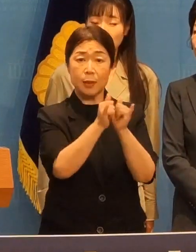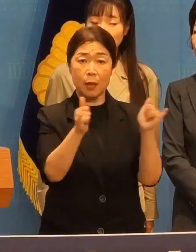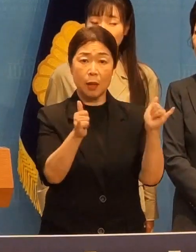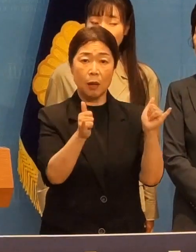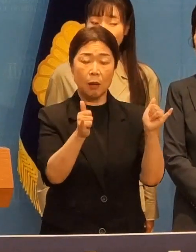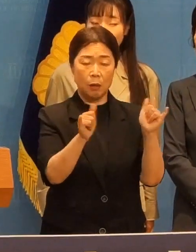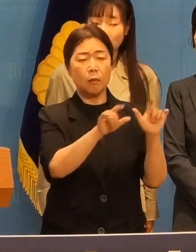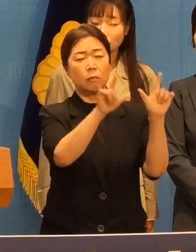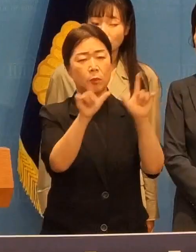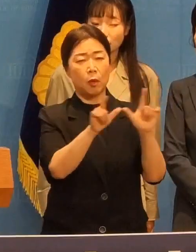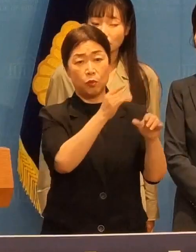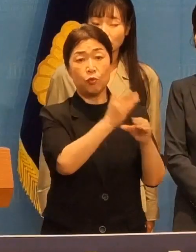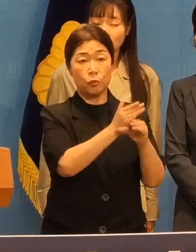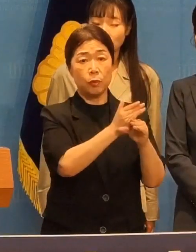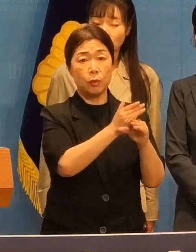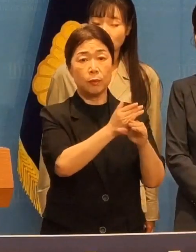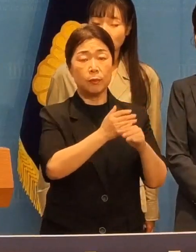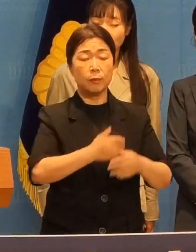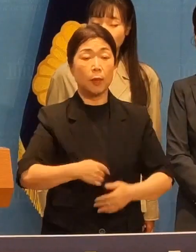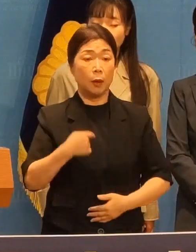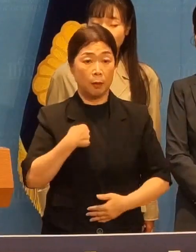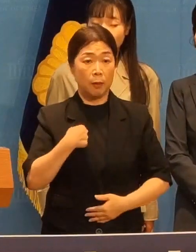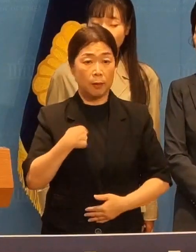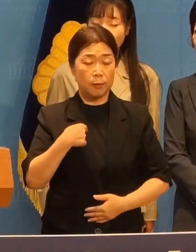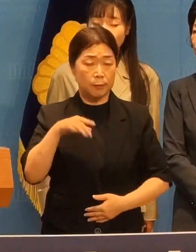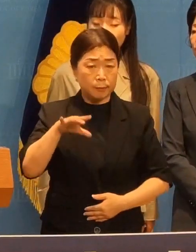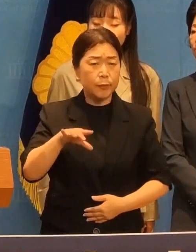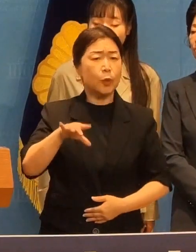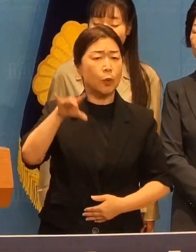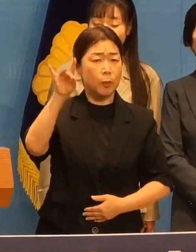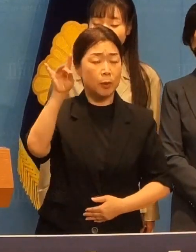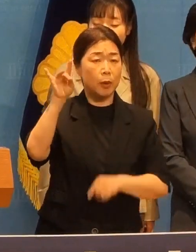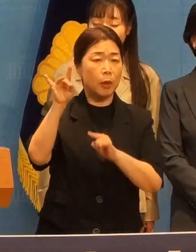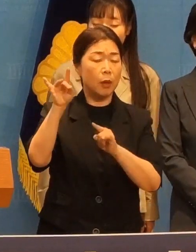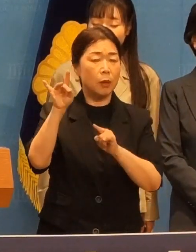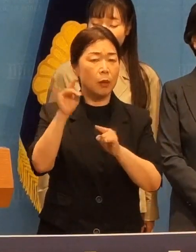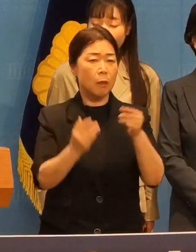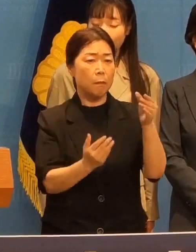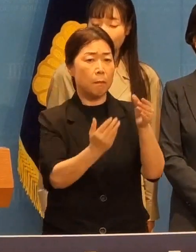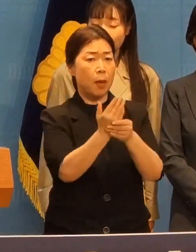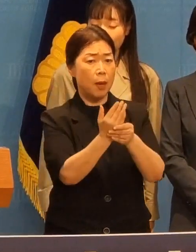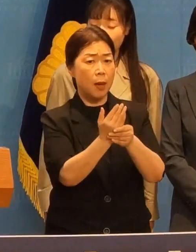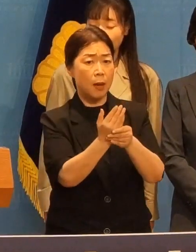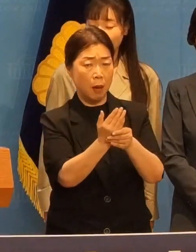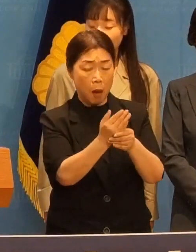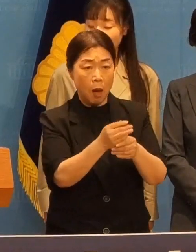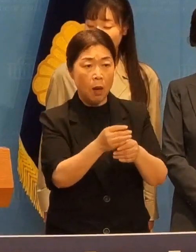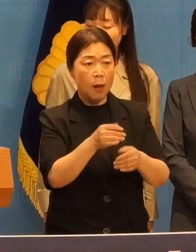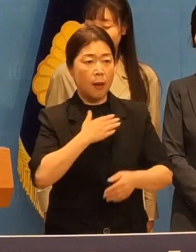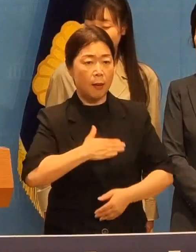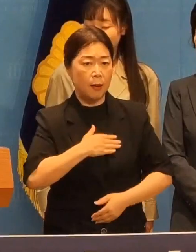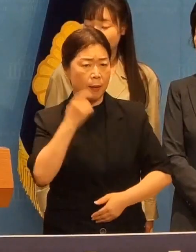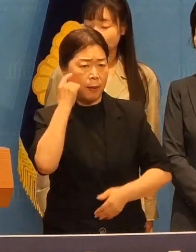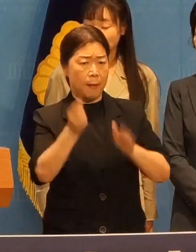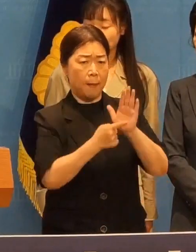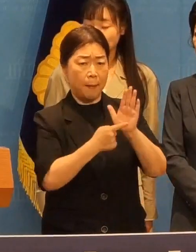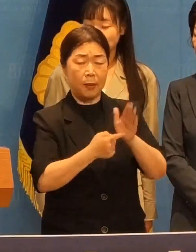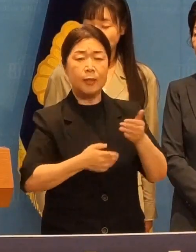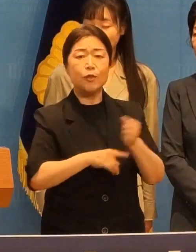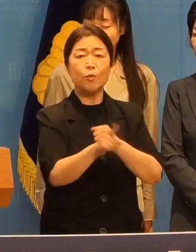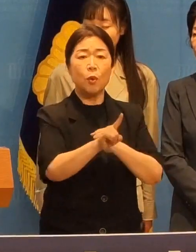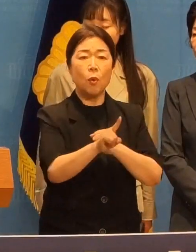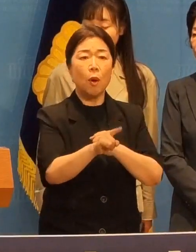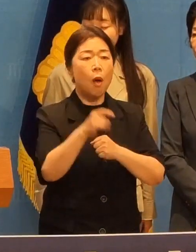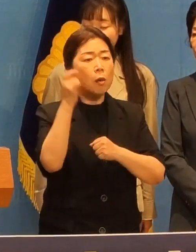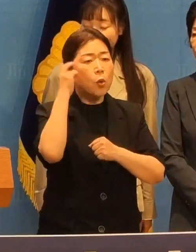사회를 살아가고 있습니다. 제가 처음에 이 사건을 알리게 된 계기도 정신병원에서 20몇